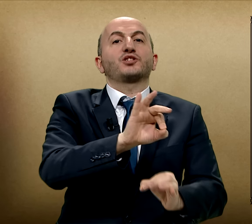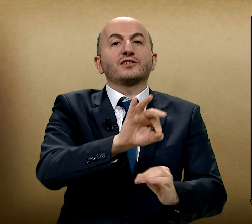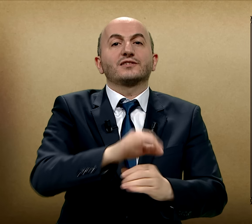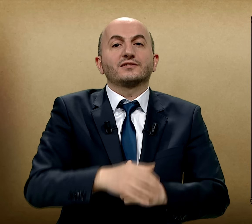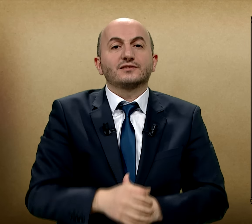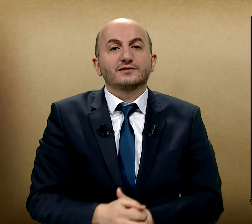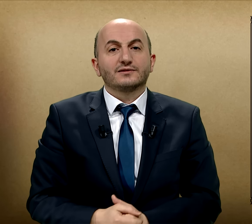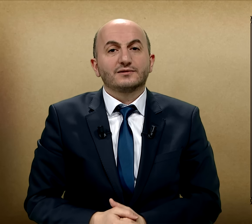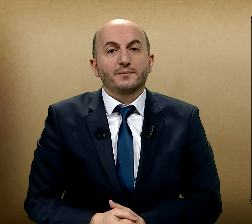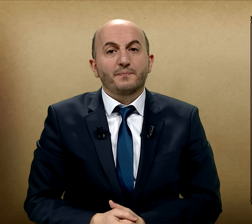indirmiştir.